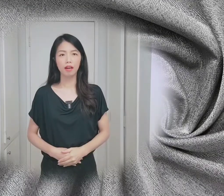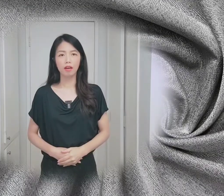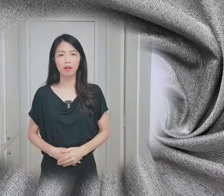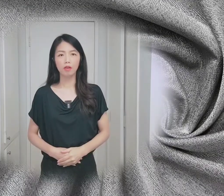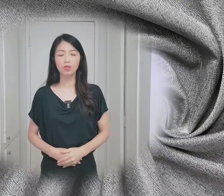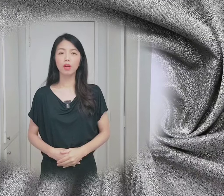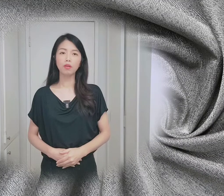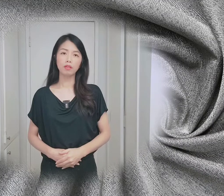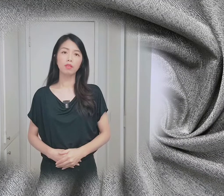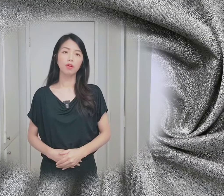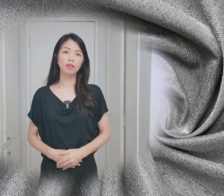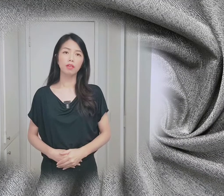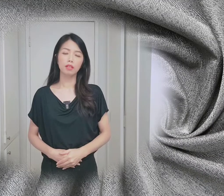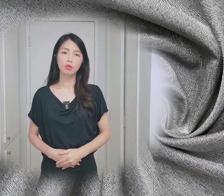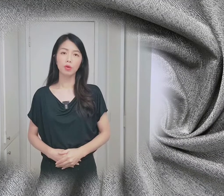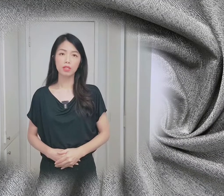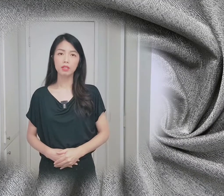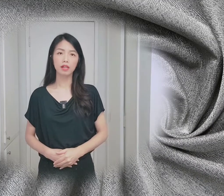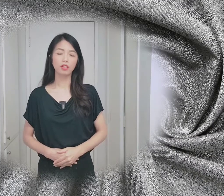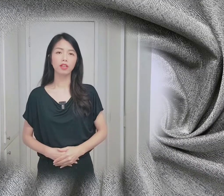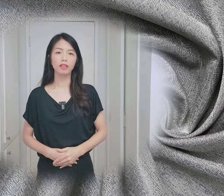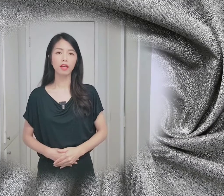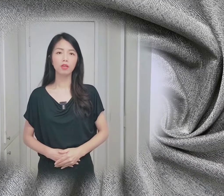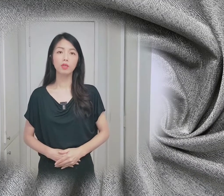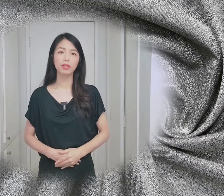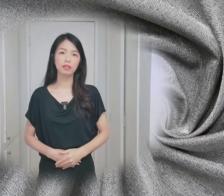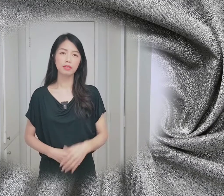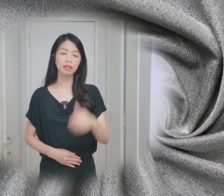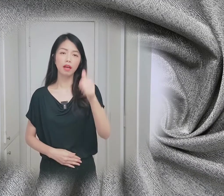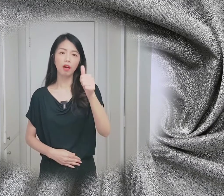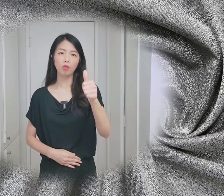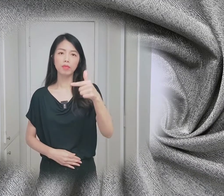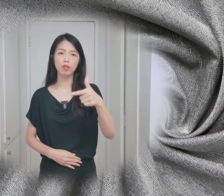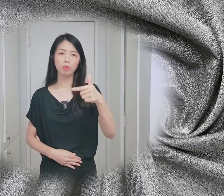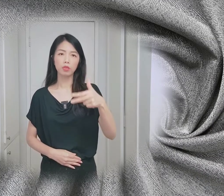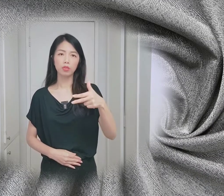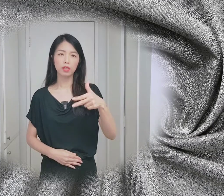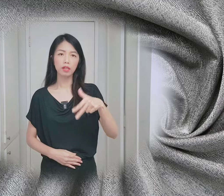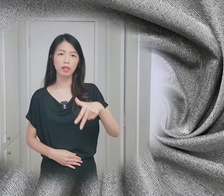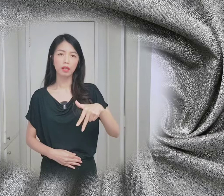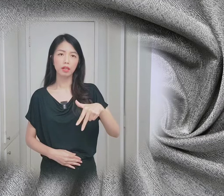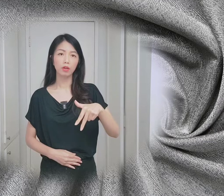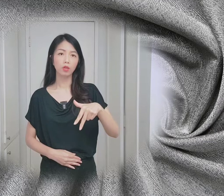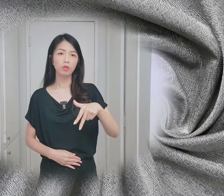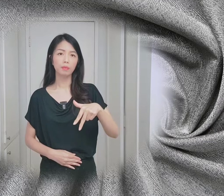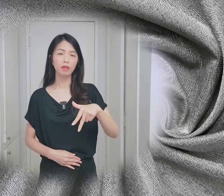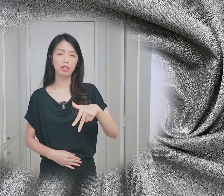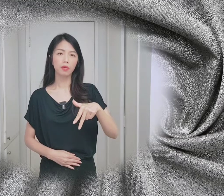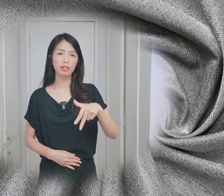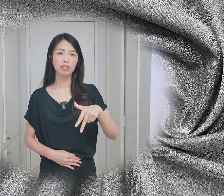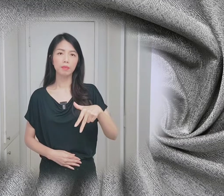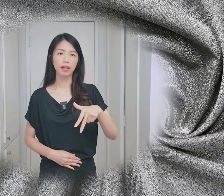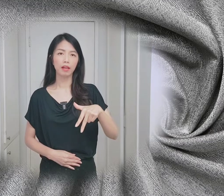길. 주라고 하는 뜻의 수어는 지화로 지읒을 아셔야 되는데요. 지와 지읒은 엄지, 검지, 중지를 이렇게